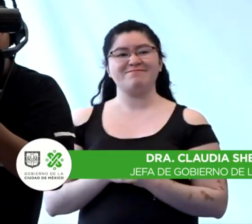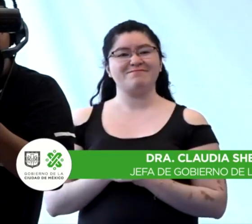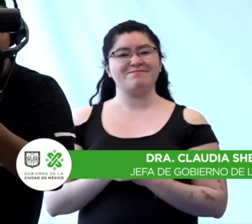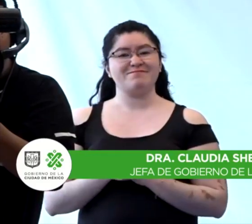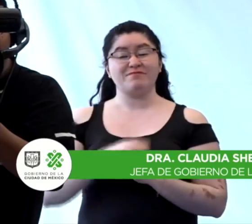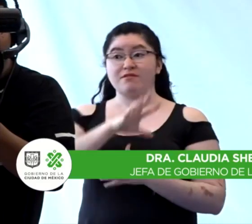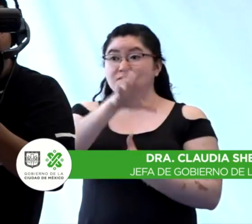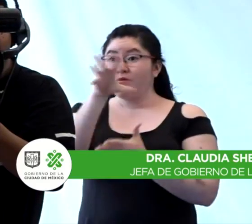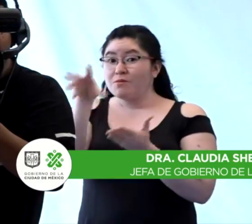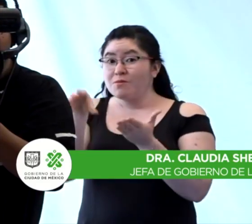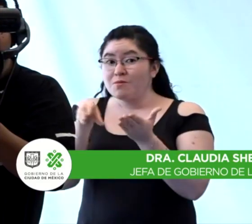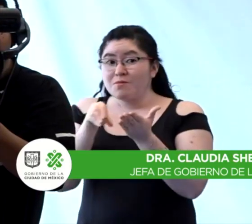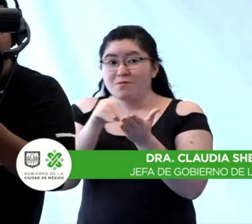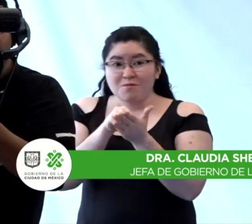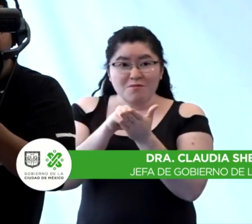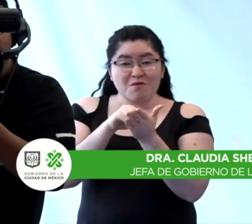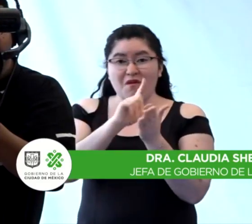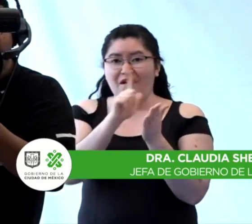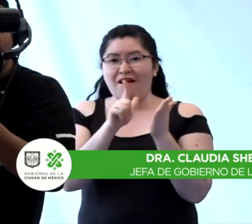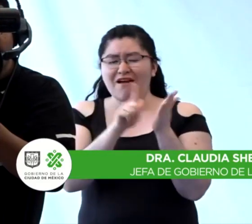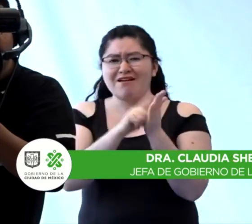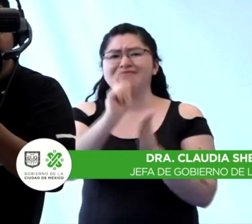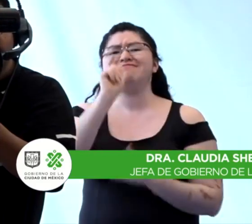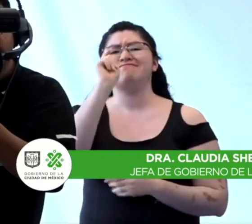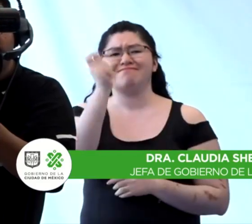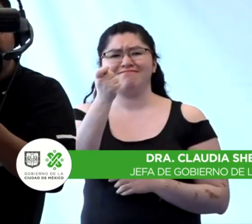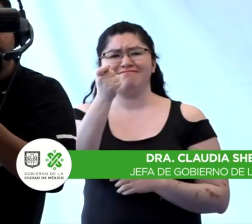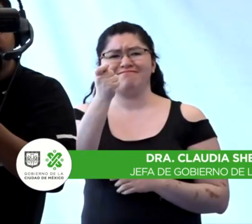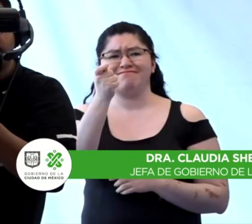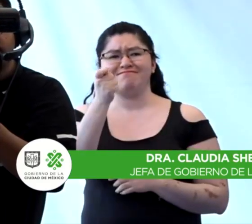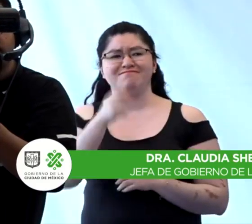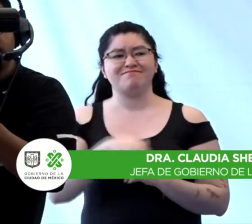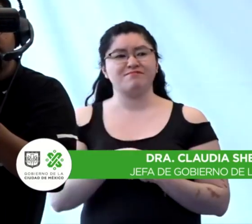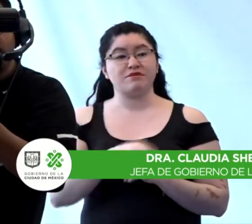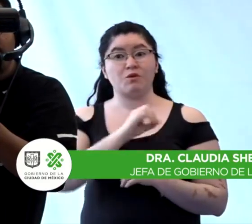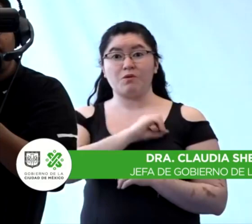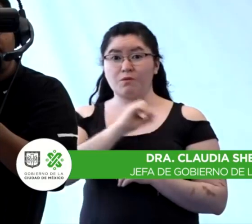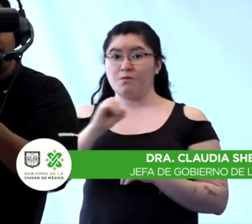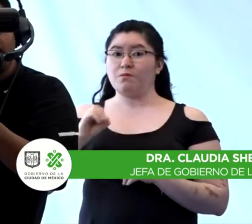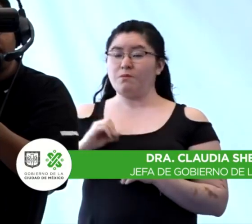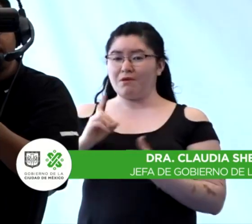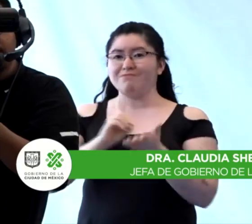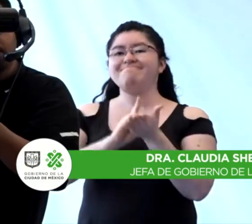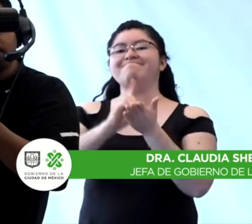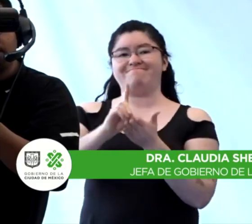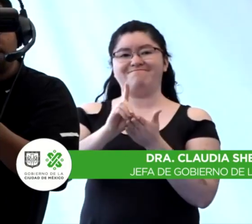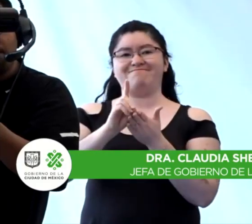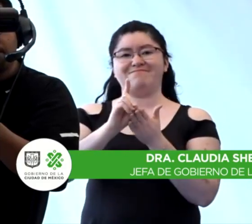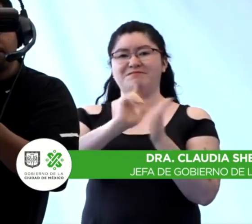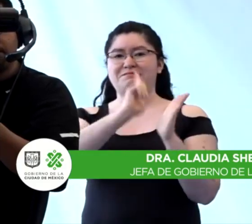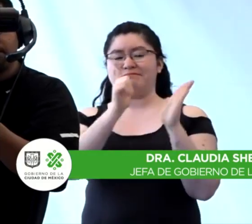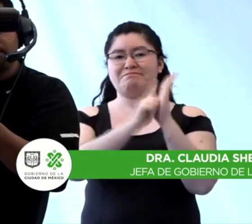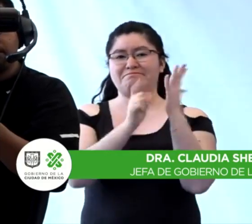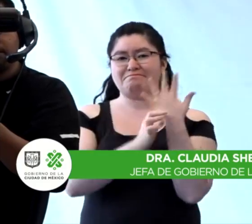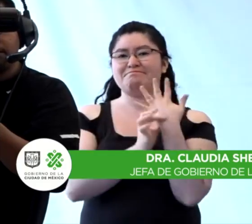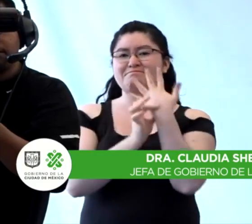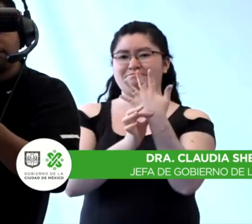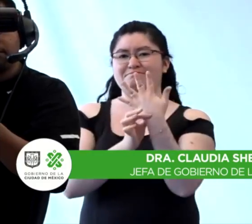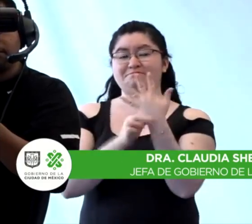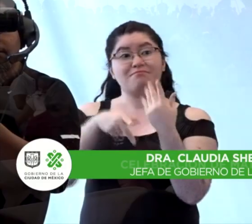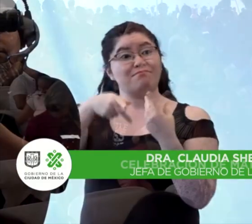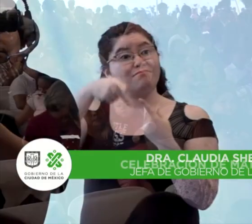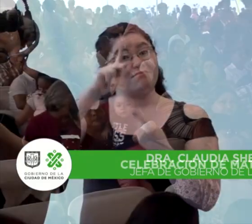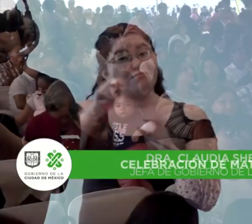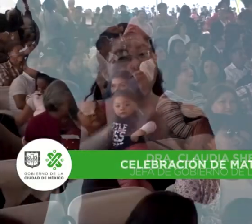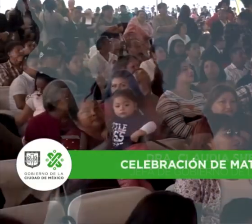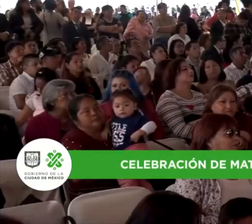Contraer matrimonio civil significa obligaciones y derechos frente a la ley, pero